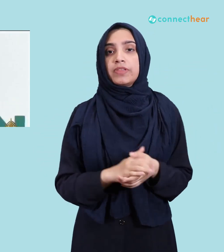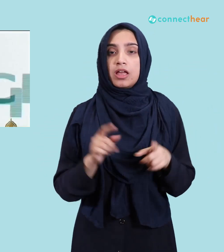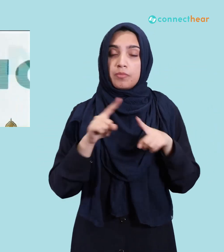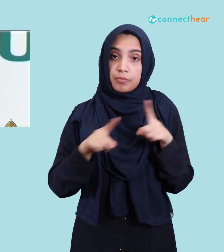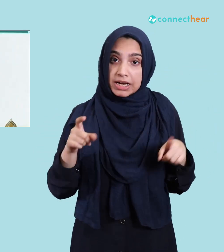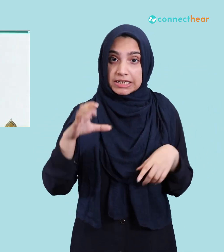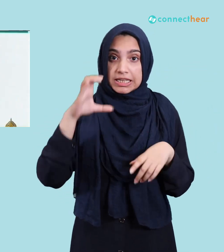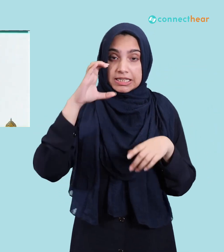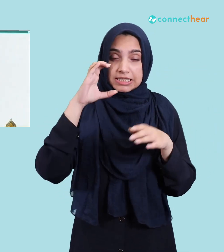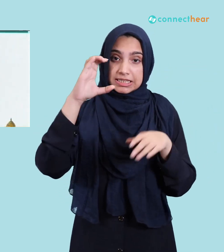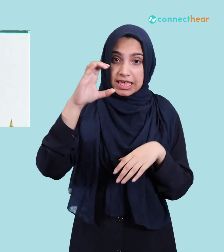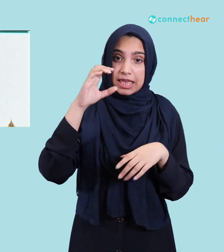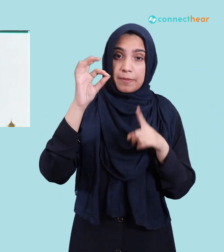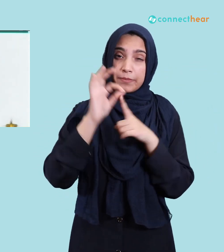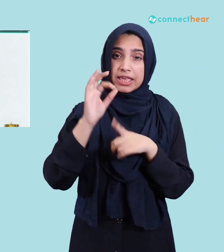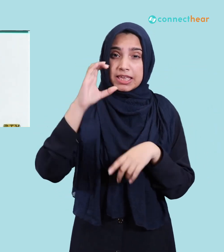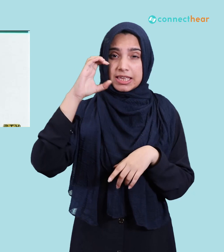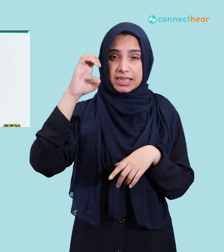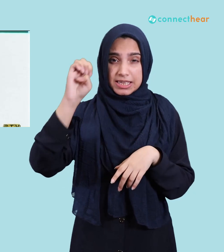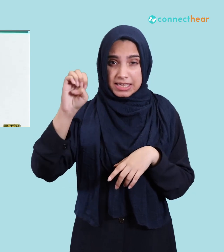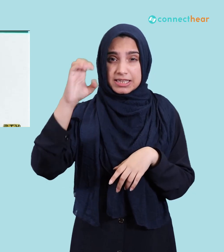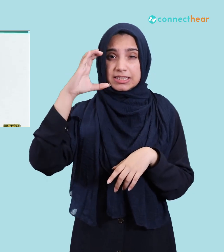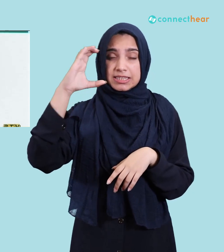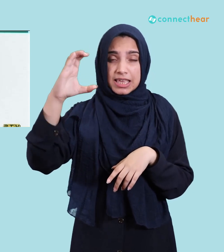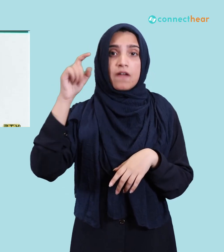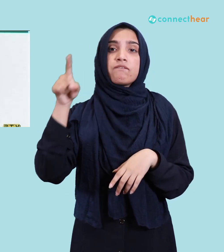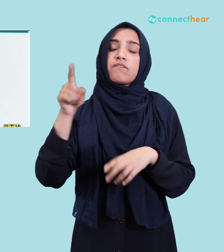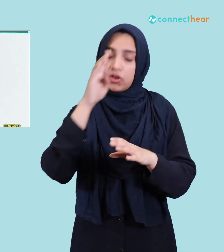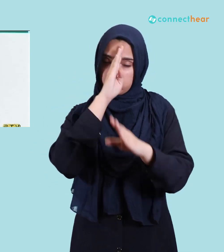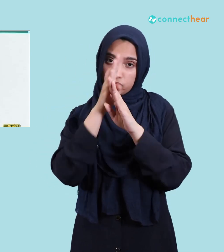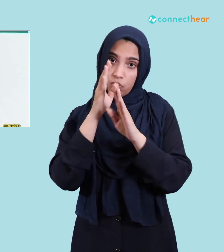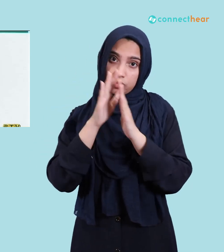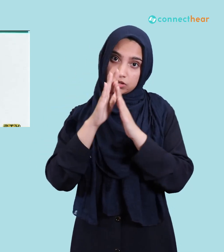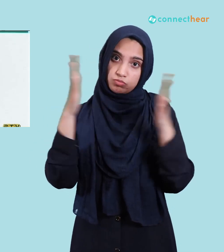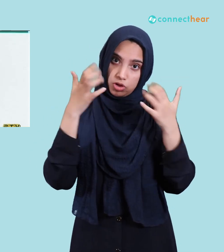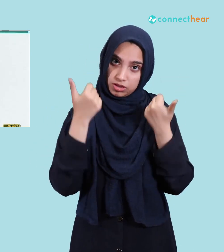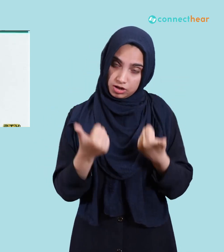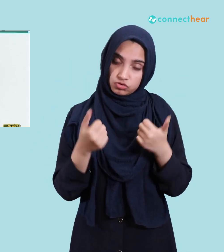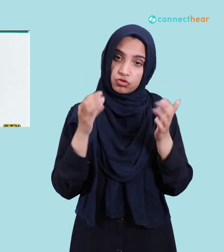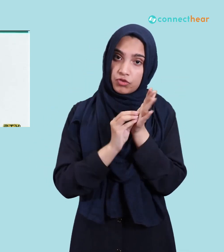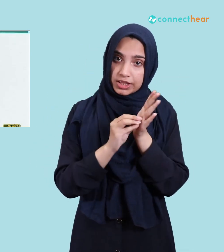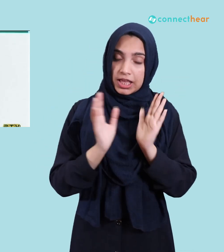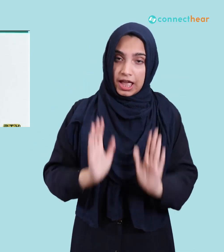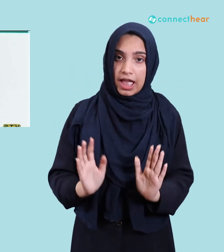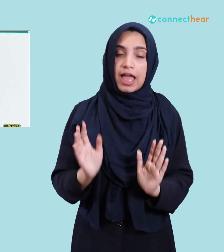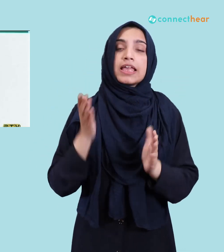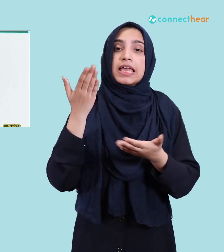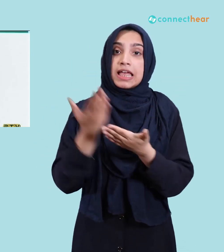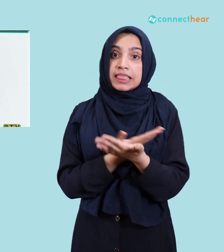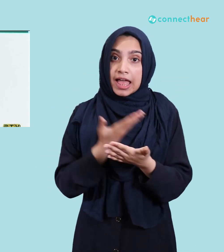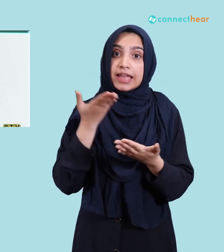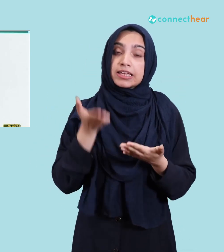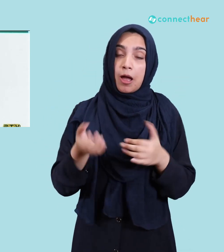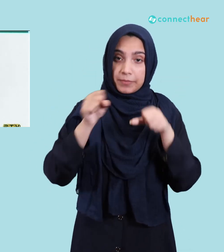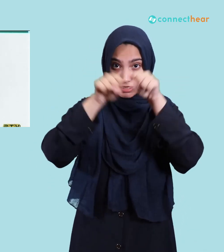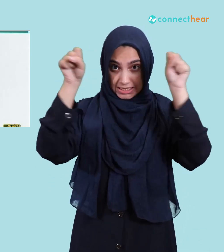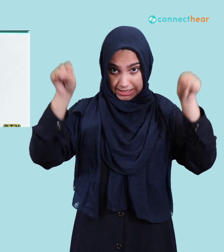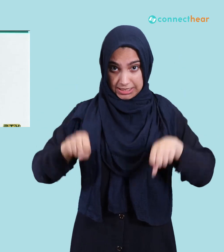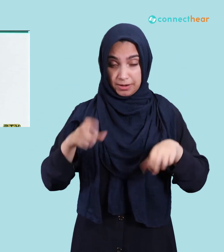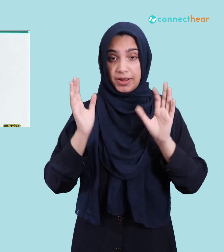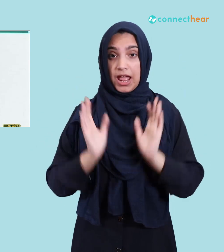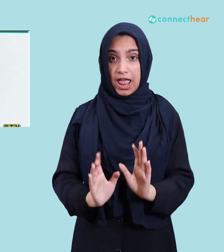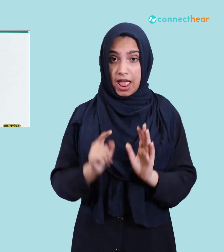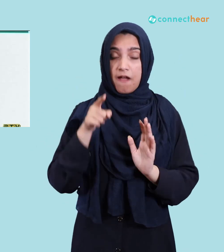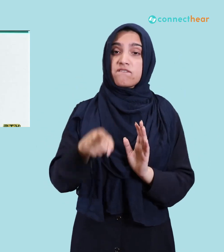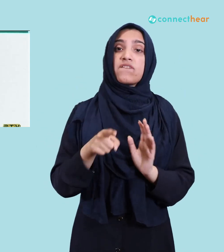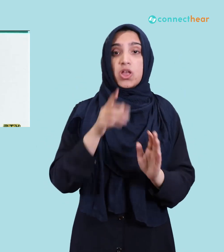نیچے، یہ ہمارے لیے ایک بہت بڑی اپرچونٹی ہے کہ جو آپ کی یہاں اتھارٹی بنے گی، اس کے لیے بڑا ضروری